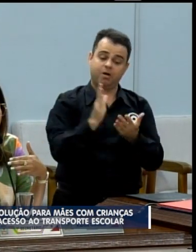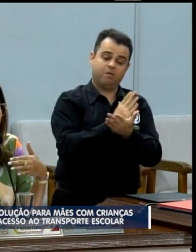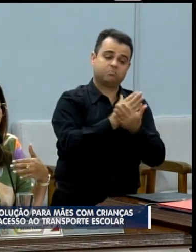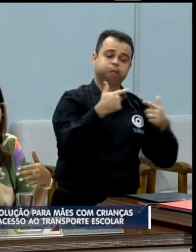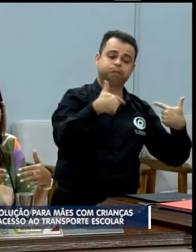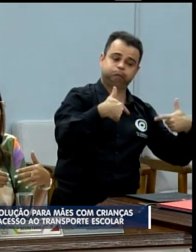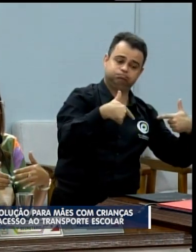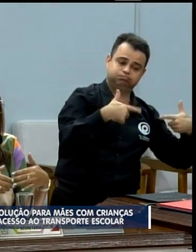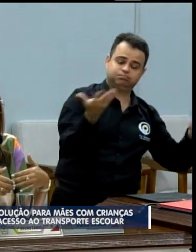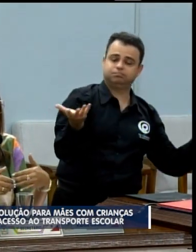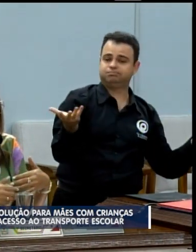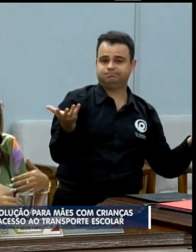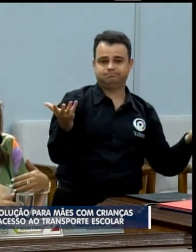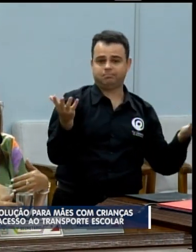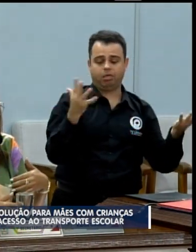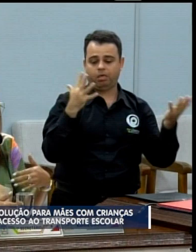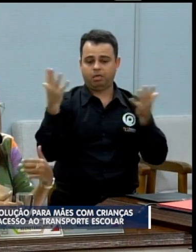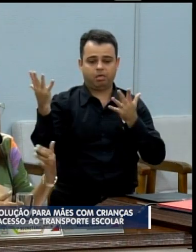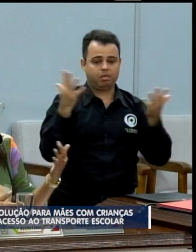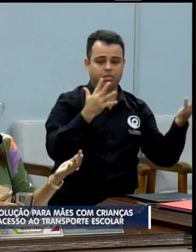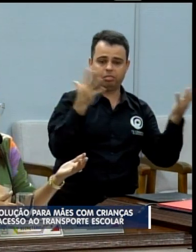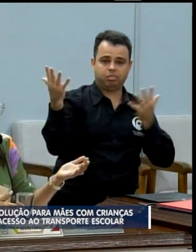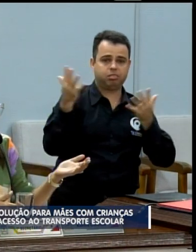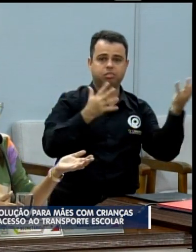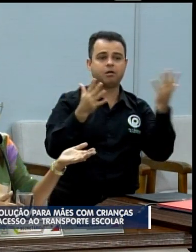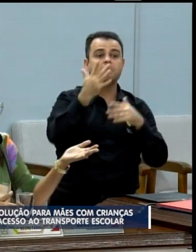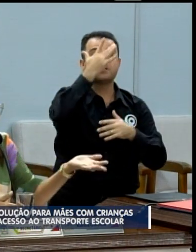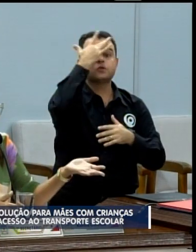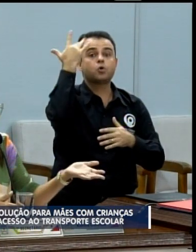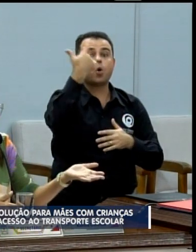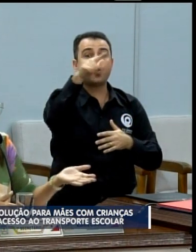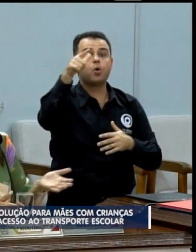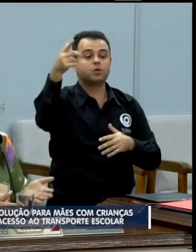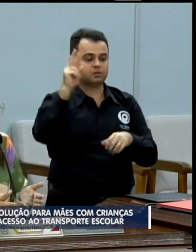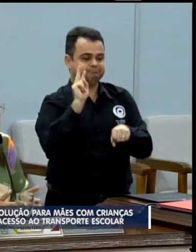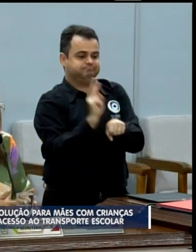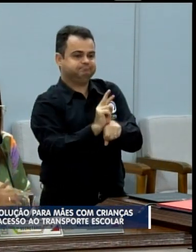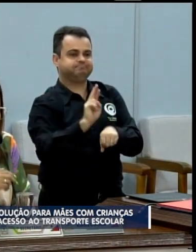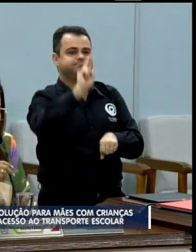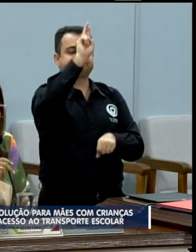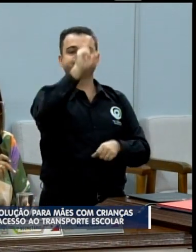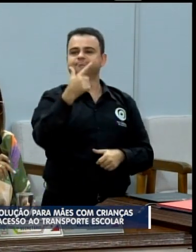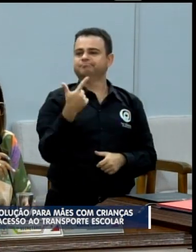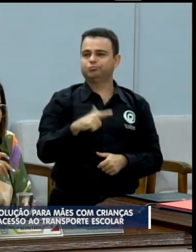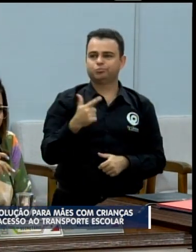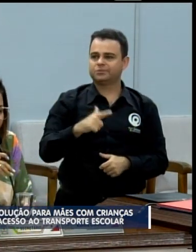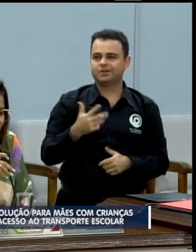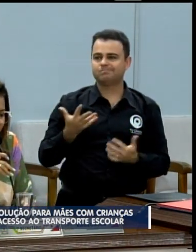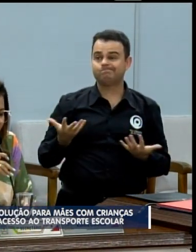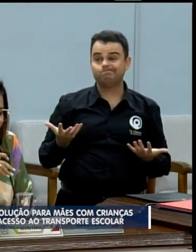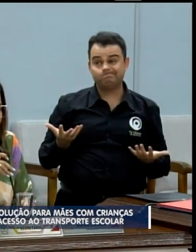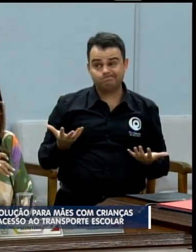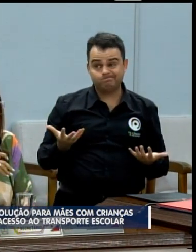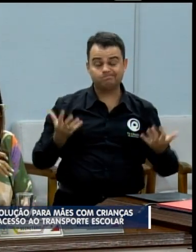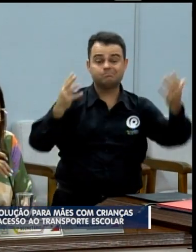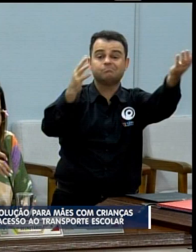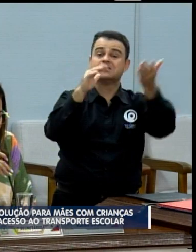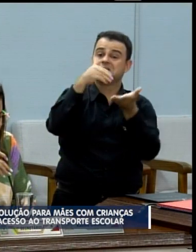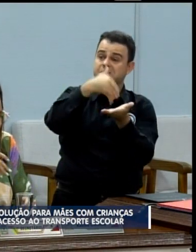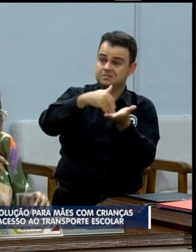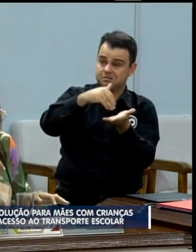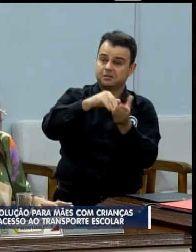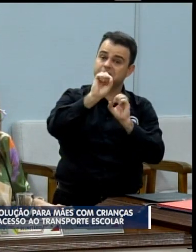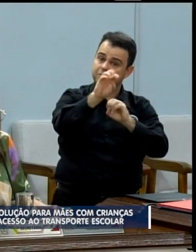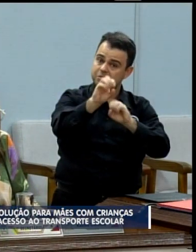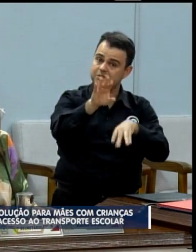isso não tem como deixar os filhos com uma pessoa responsável e pôr no transporte público. Então, o que eu gostaria de ver junto com a Secretaria da